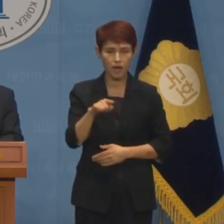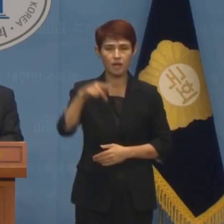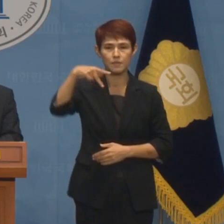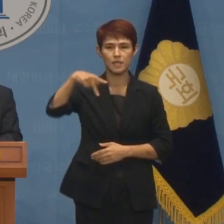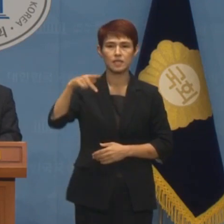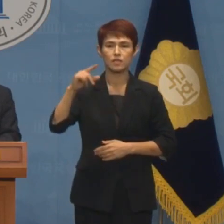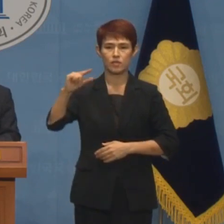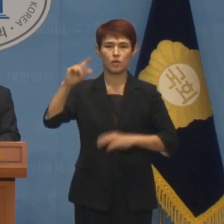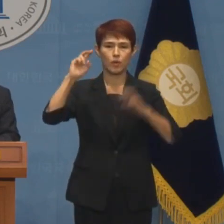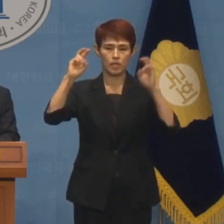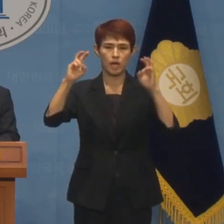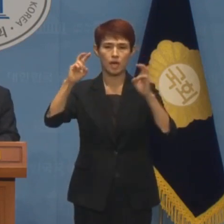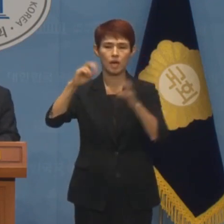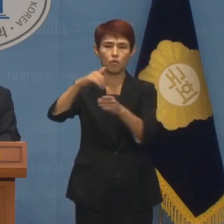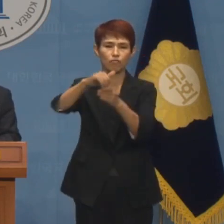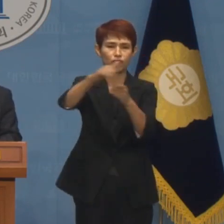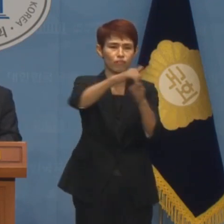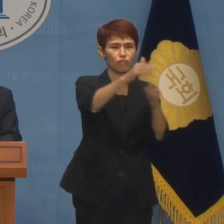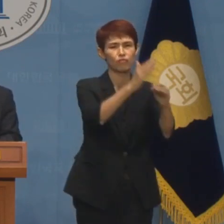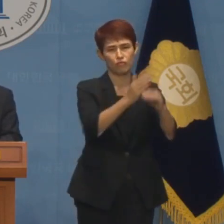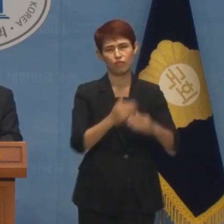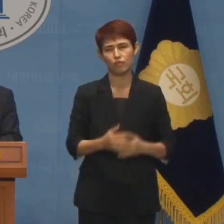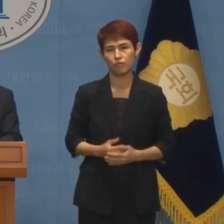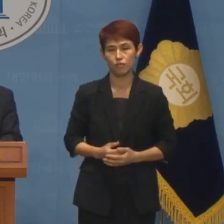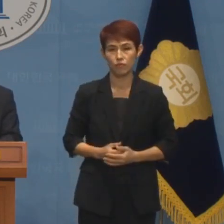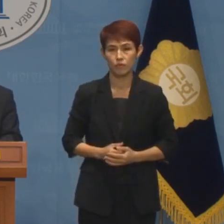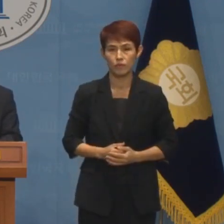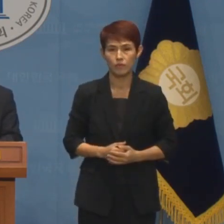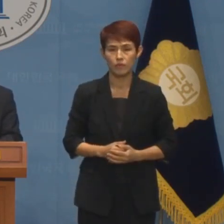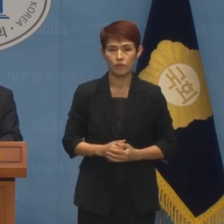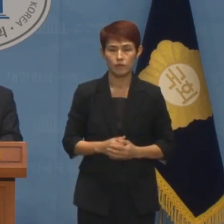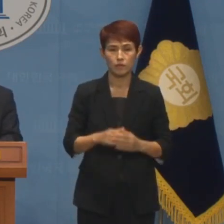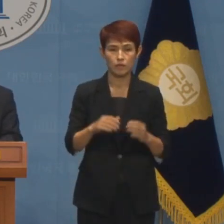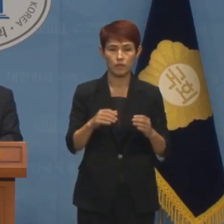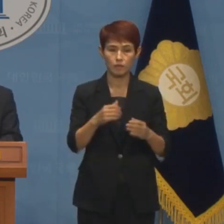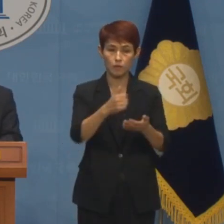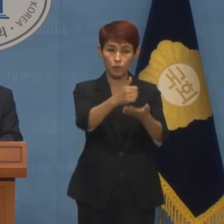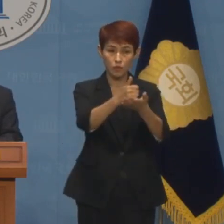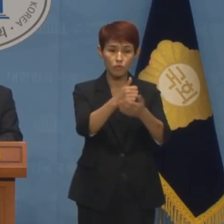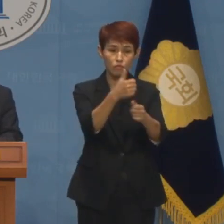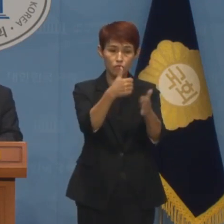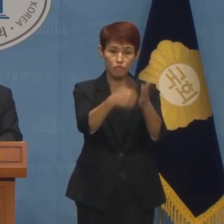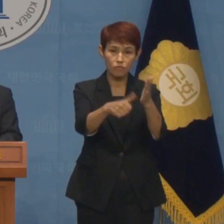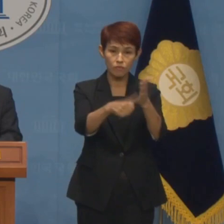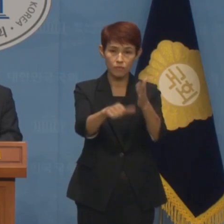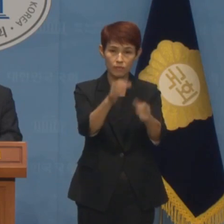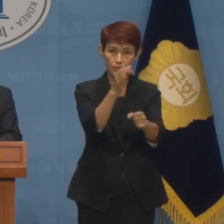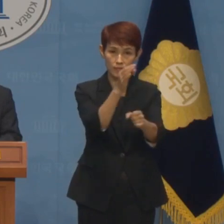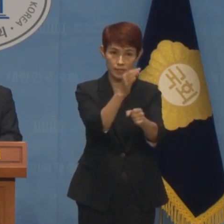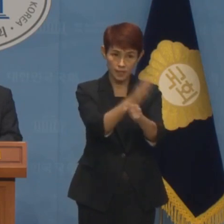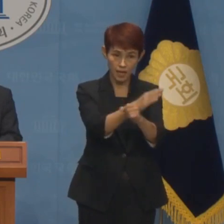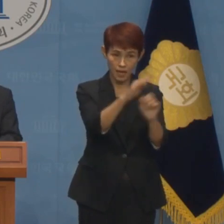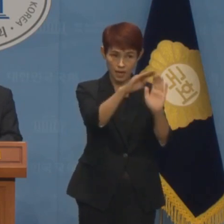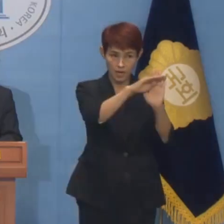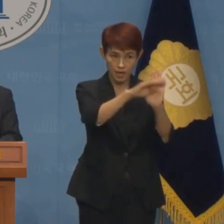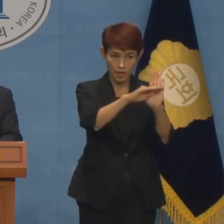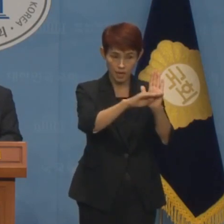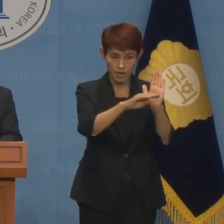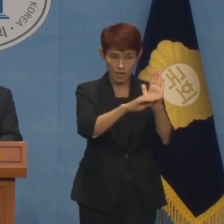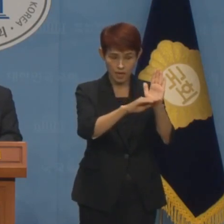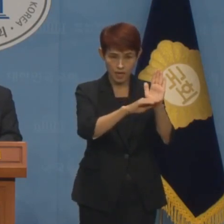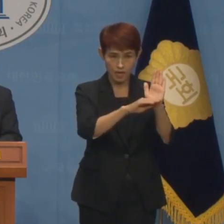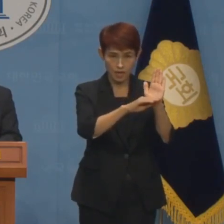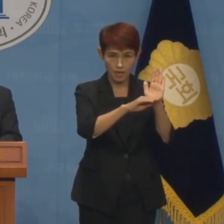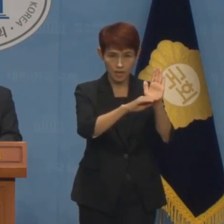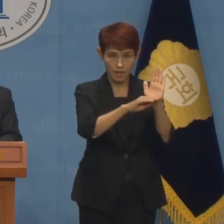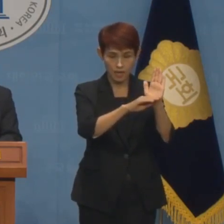환불을 해주고 있습니다. 어떻게 하고 있냐면 고객이 보낸 구매 내역이 적혀있는 구매